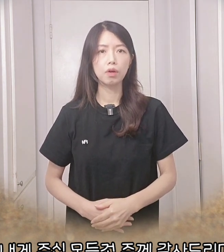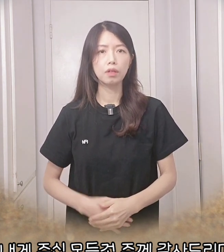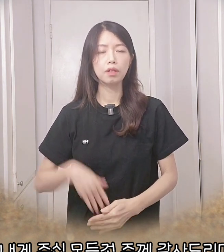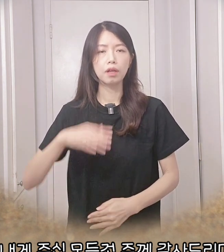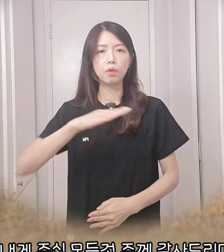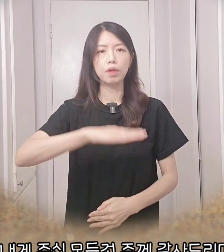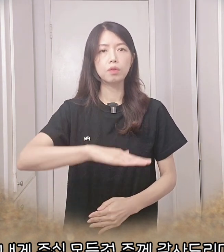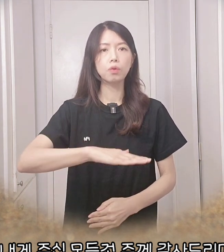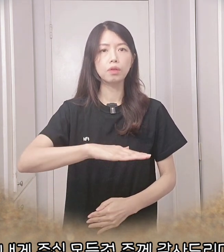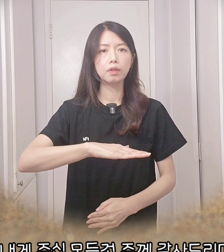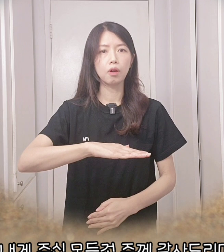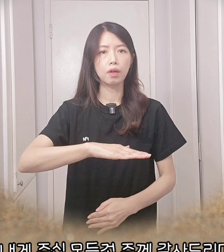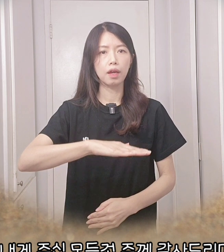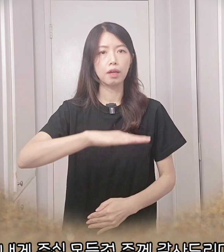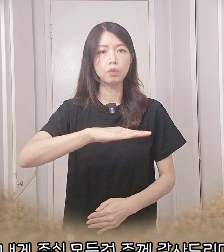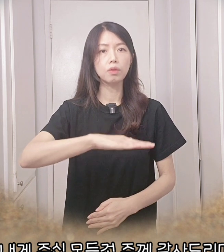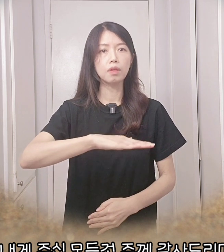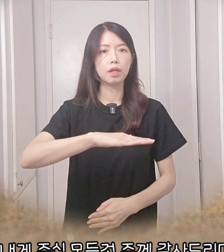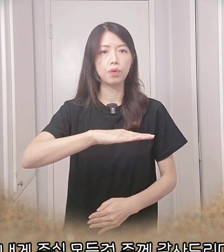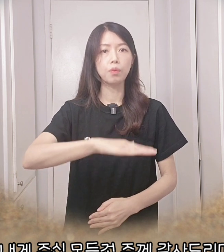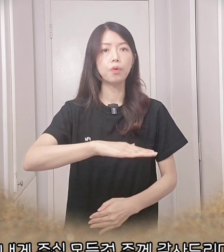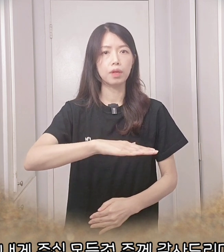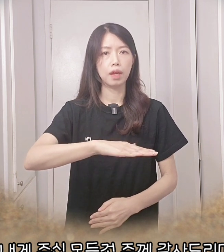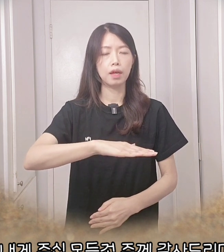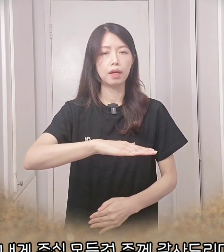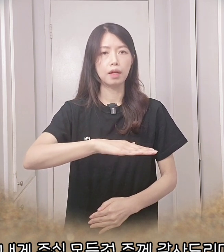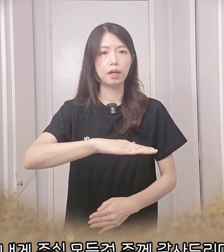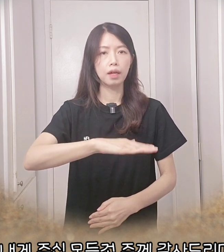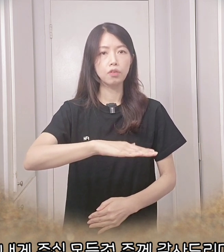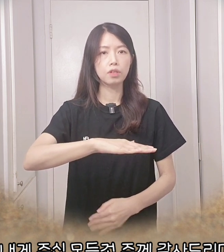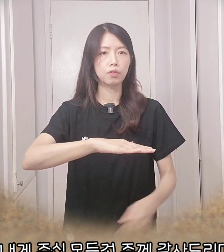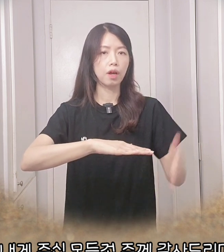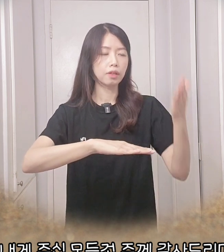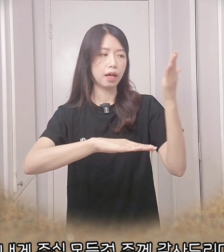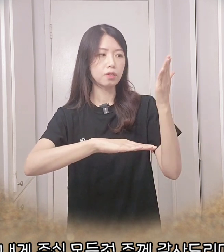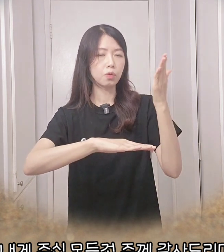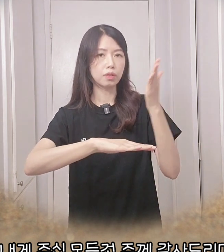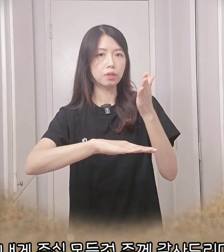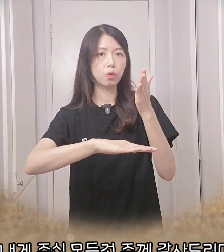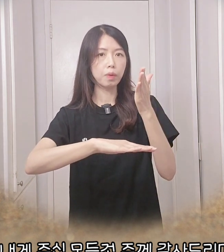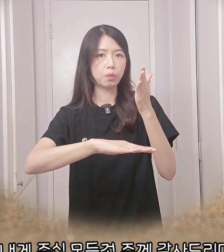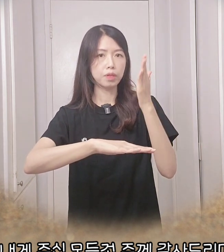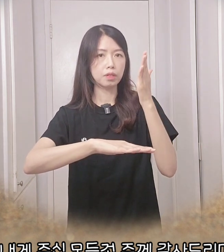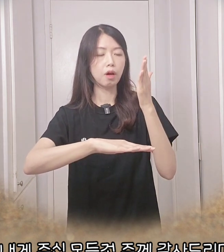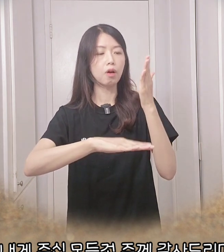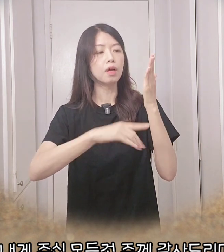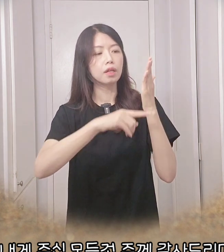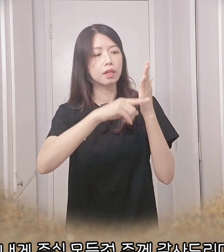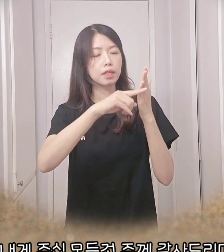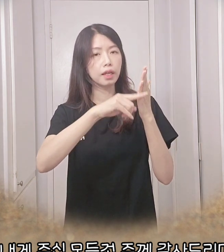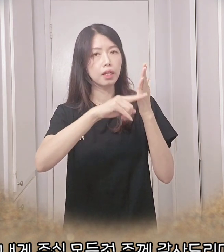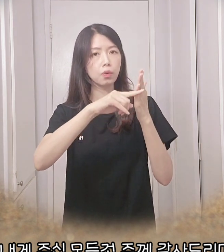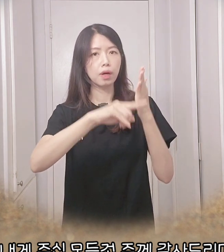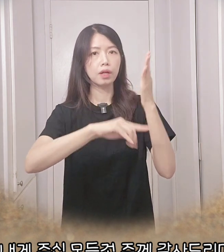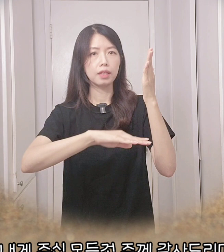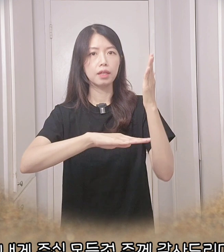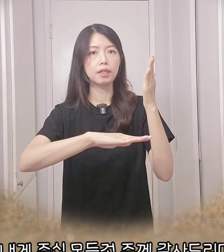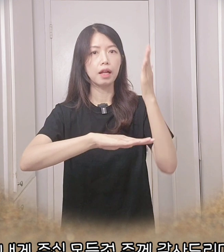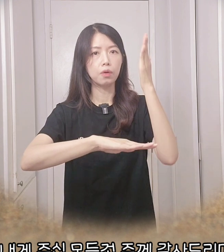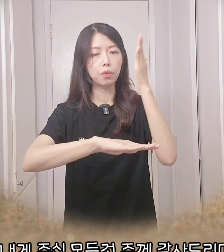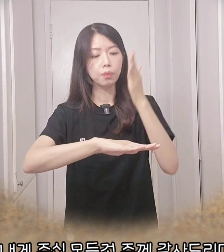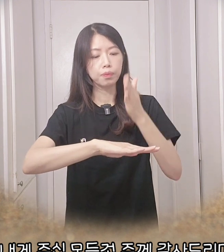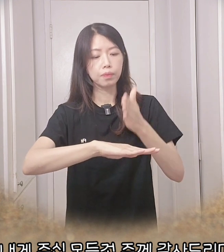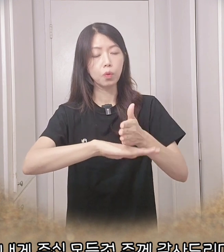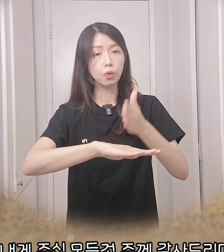뜻의 수어는 왼손은 이렇게 손등이 위로 보이게 해주시고요. 다른 손은 똑바로 펴셔서 이 새끼손가락 있는